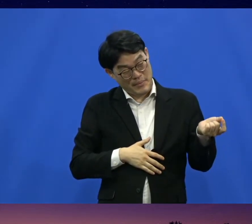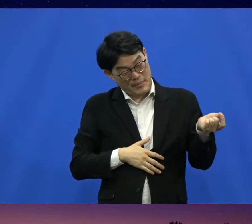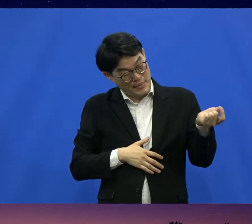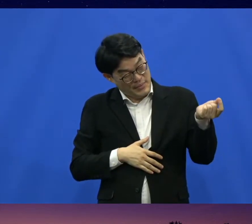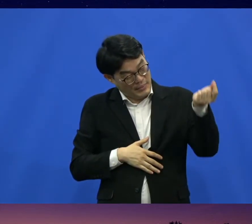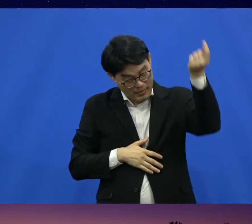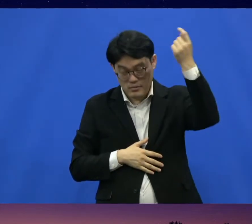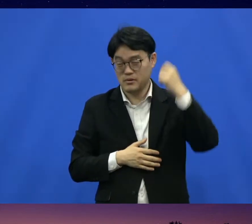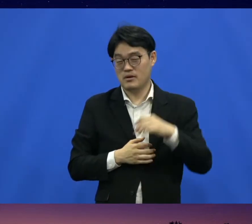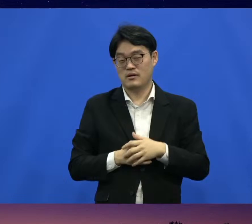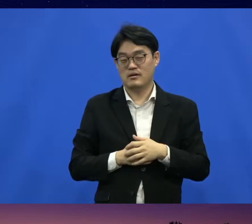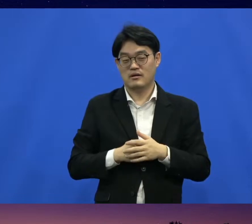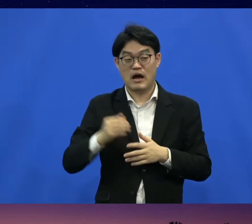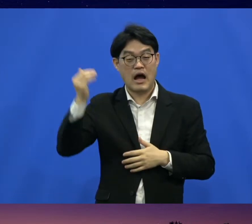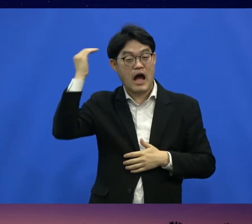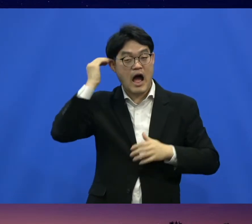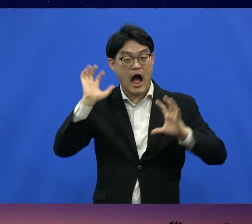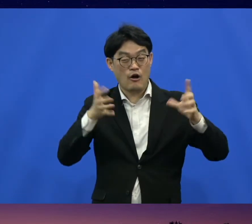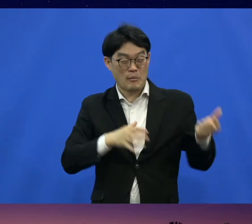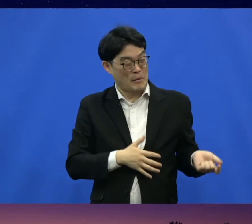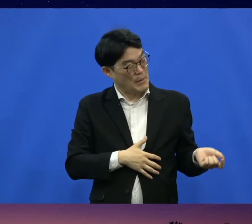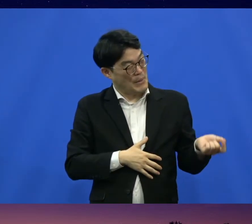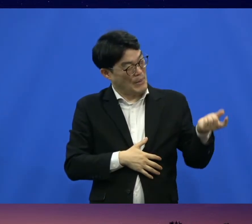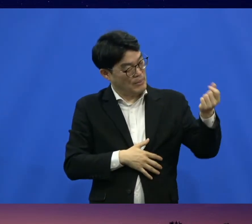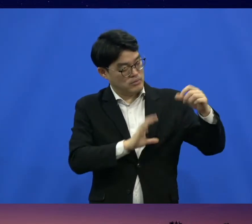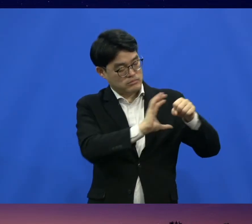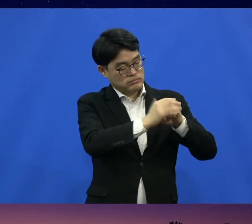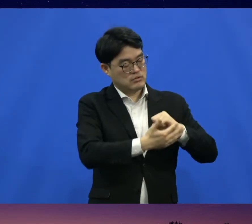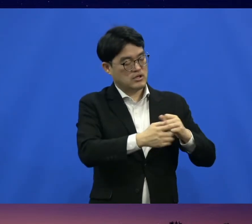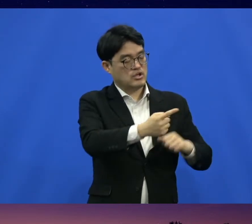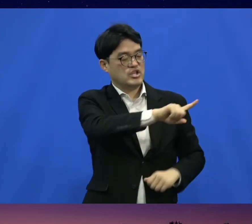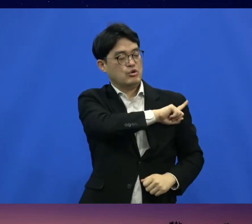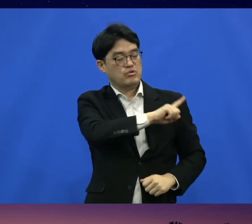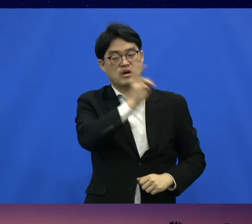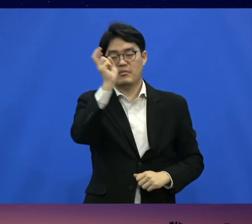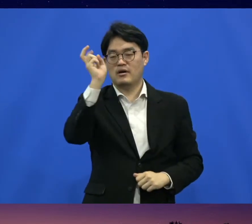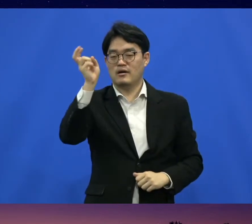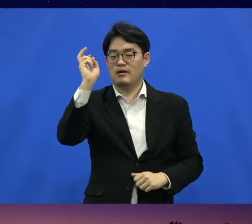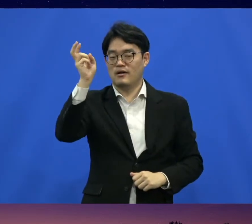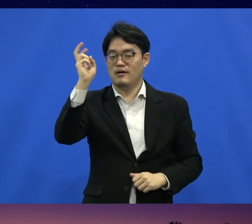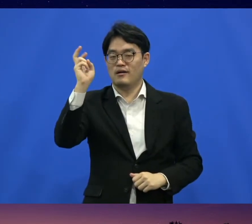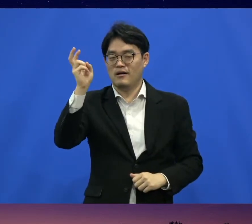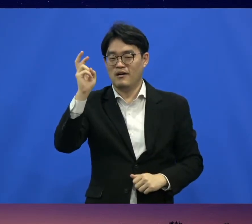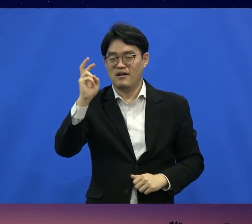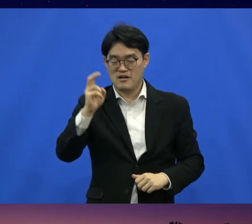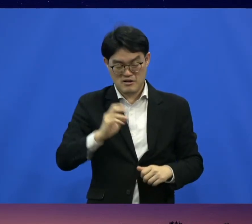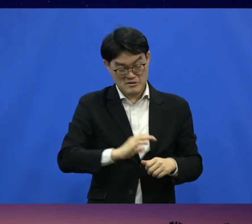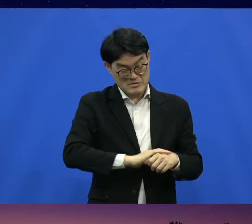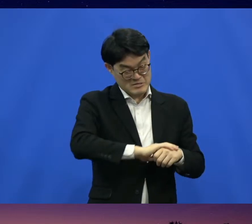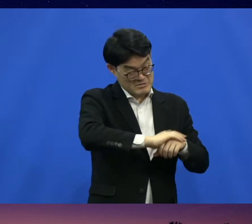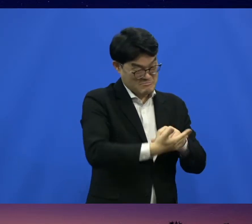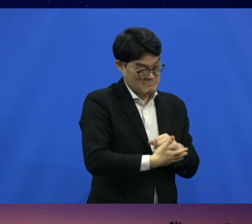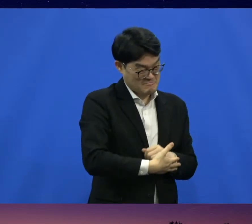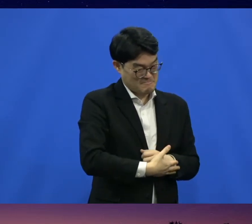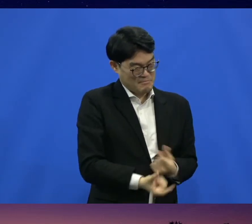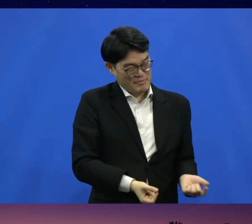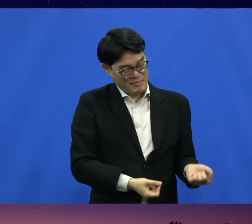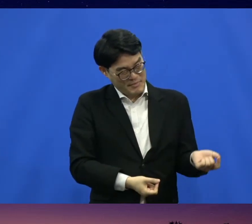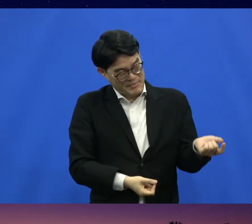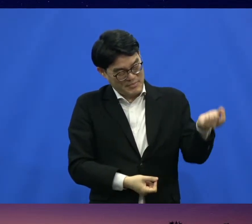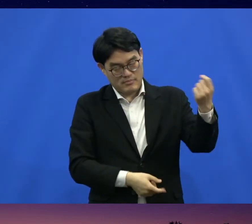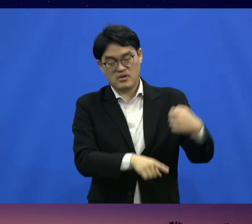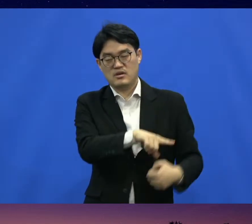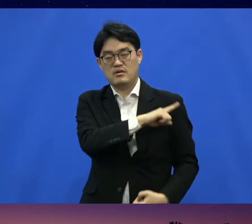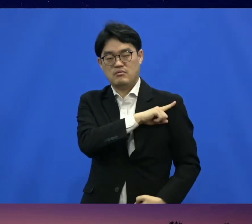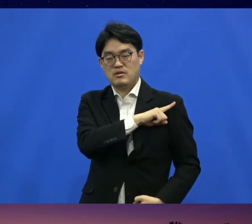세계에서 가장 속도전에 빠른 이게 여기에 능력이에요.